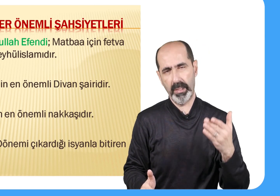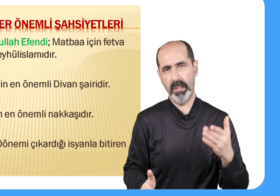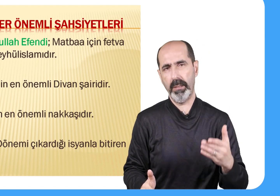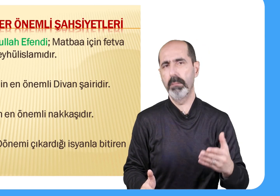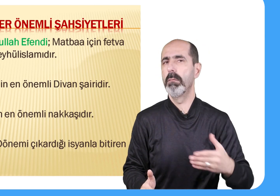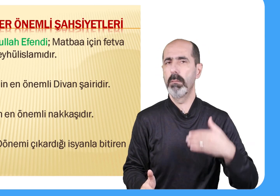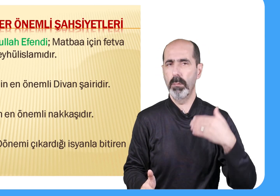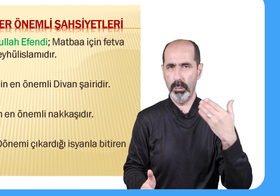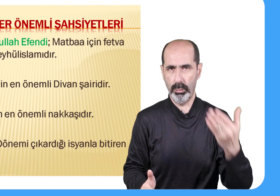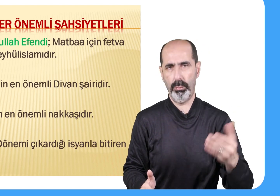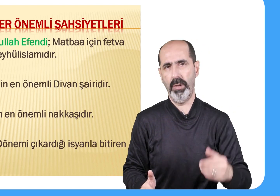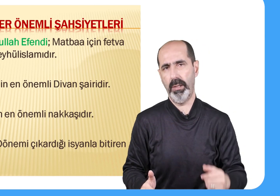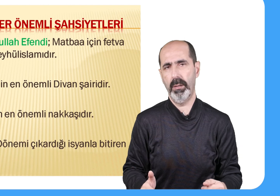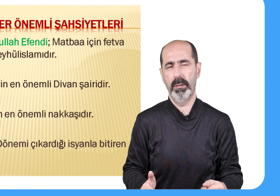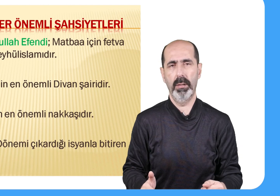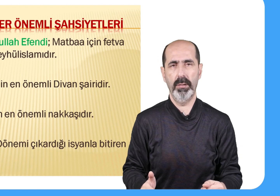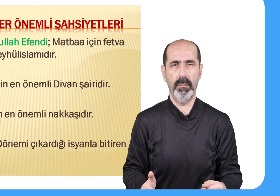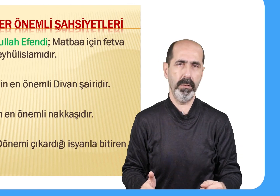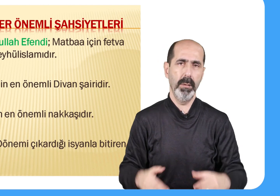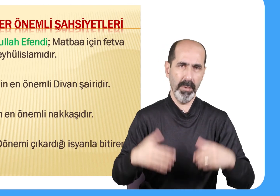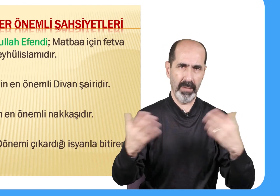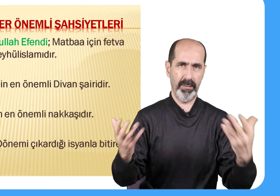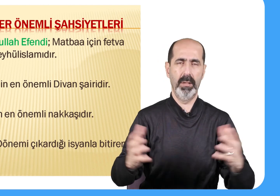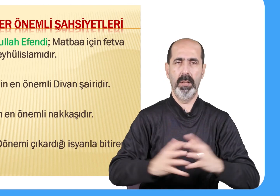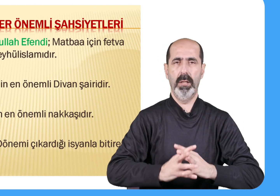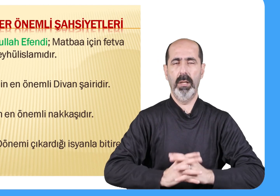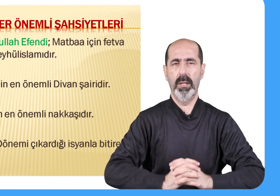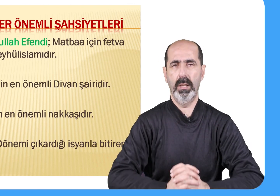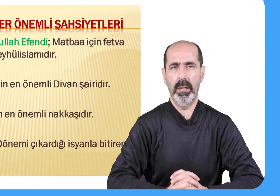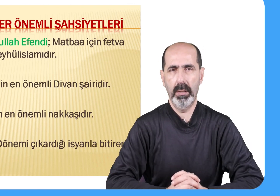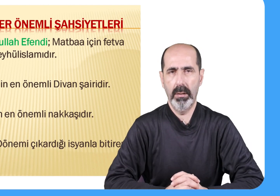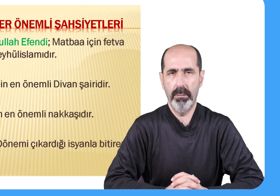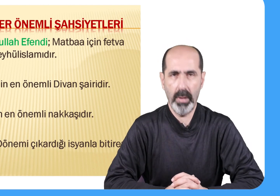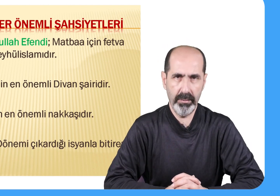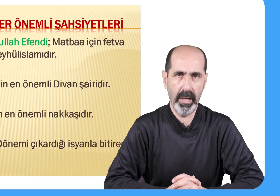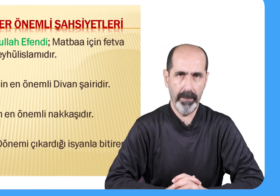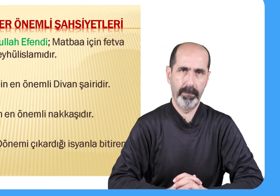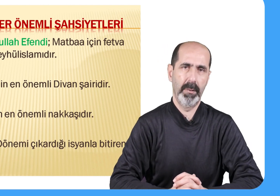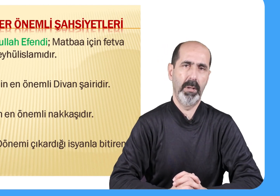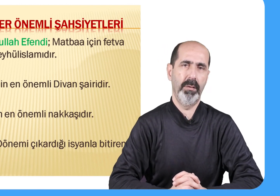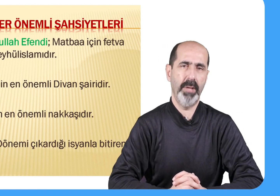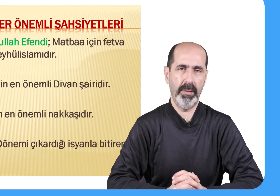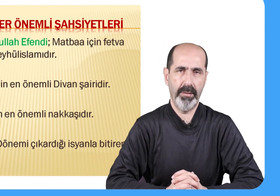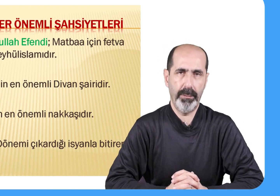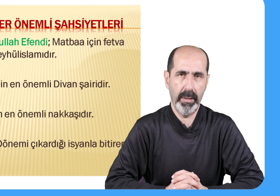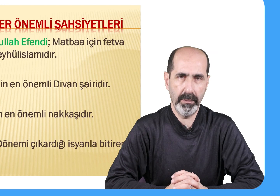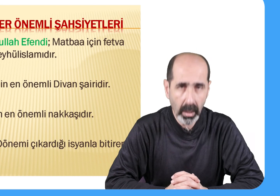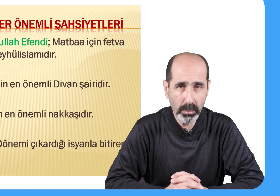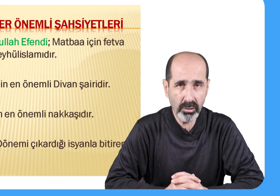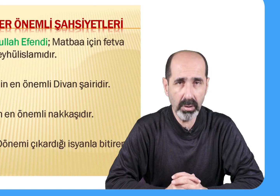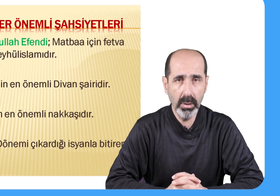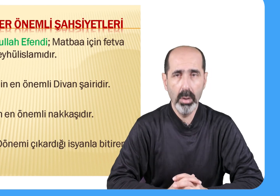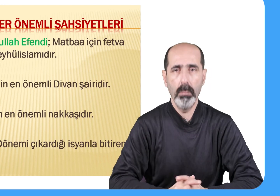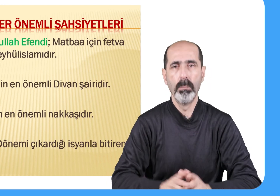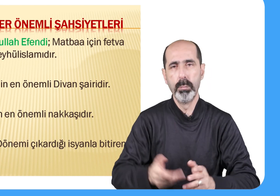tepedekiler üst düzey zevat biraz fazla zevke sefaya